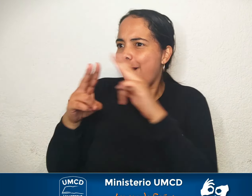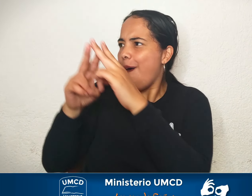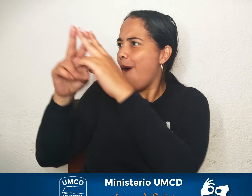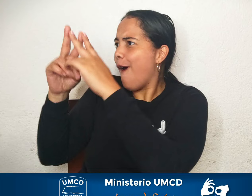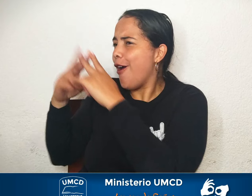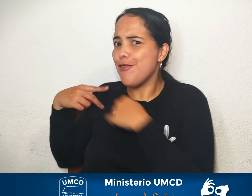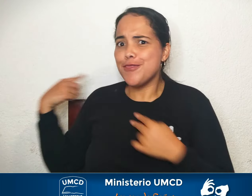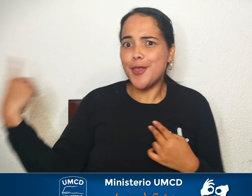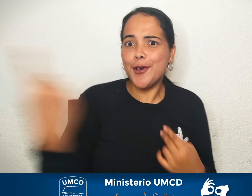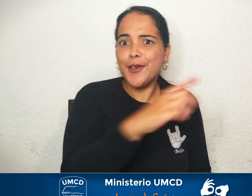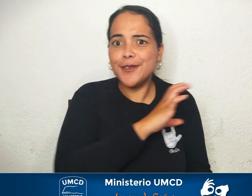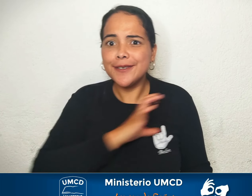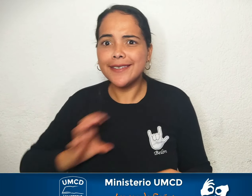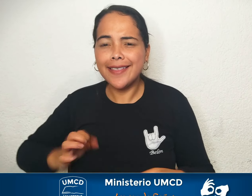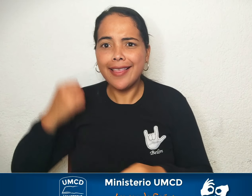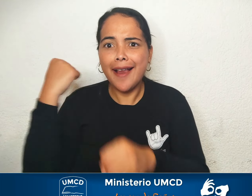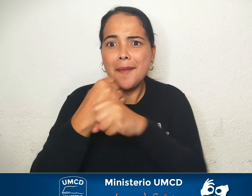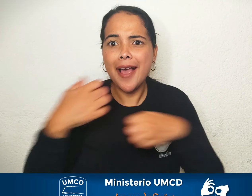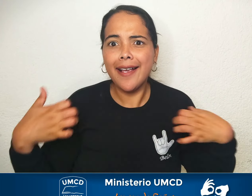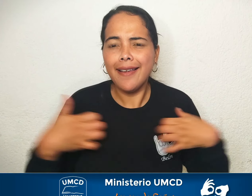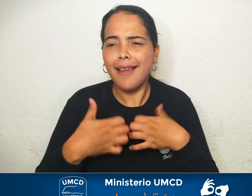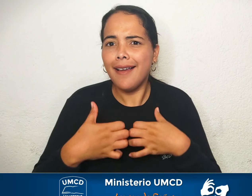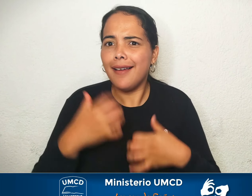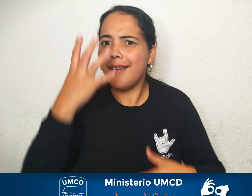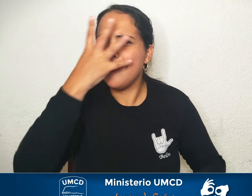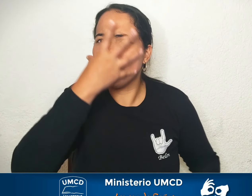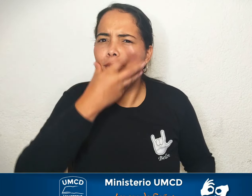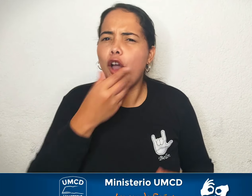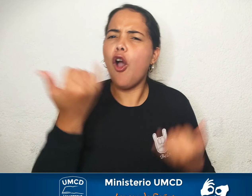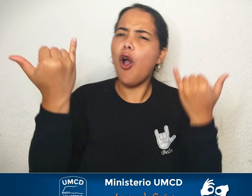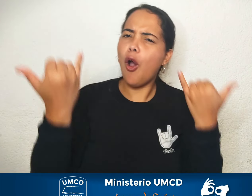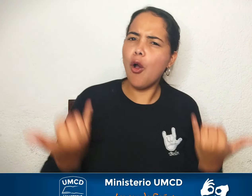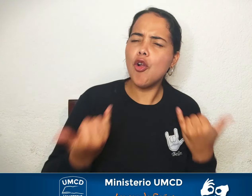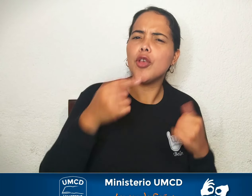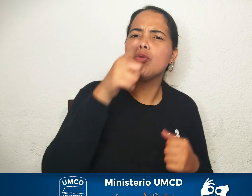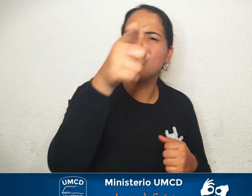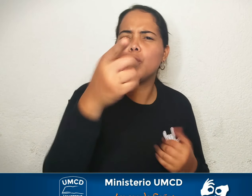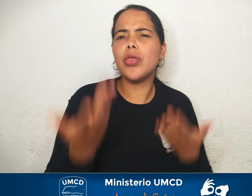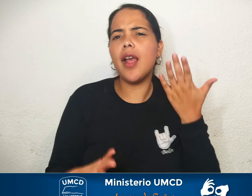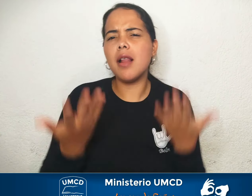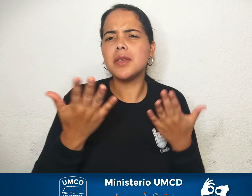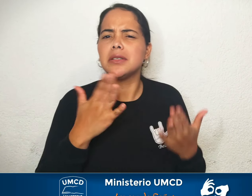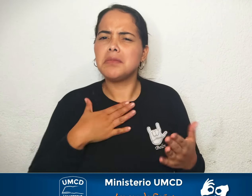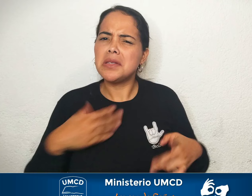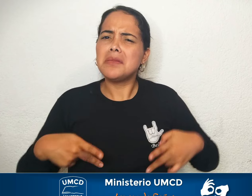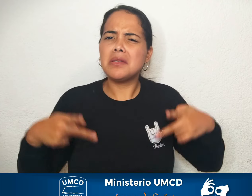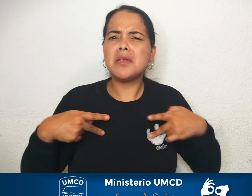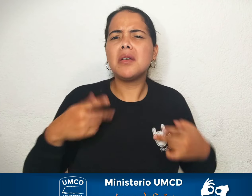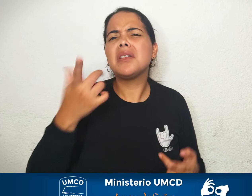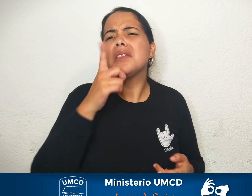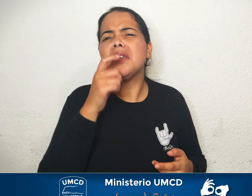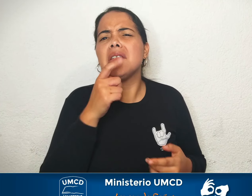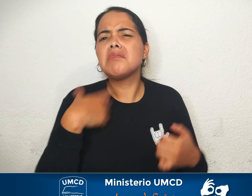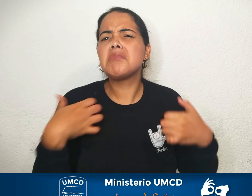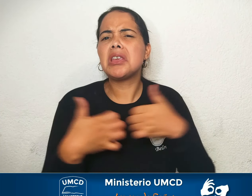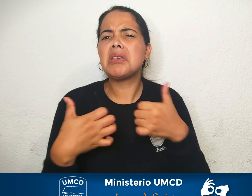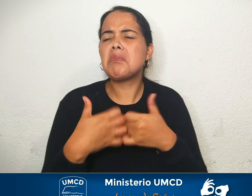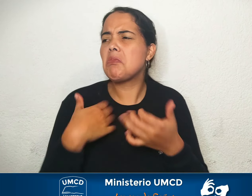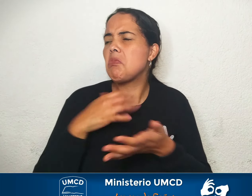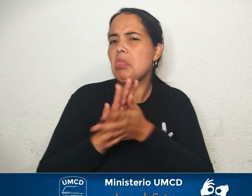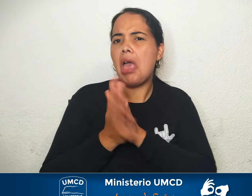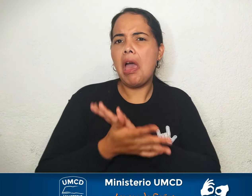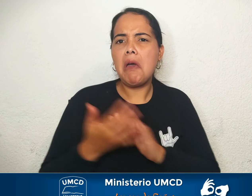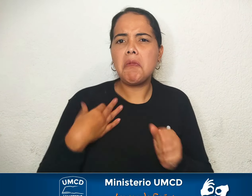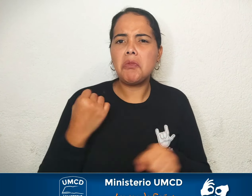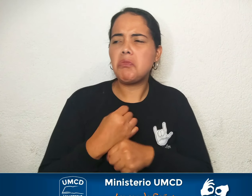personas. La pregunta que deberíamos hacer es, ¿qué vemos nosotros en nuestra propia vida? ¿Quiénes son esas personas